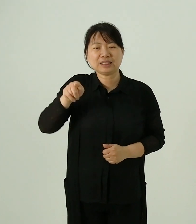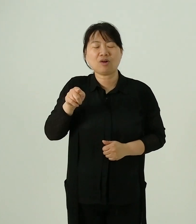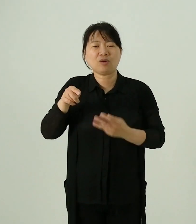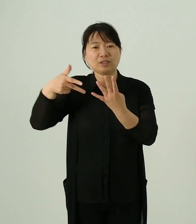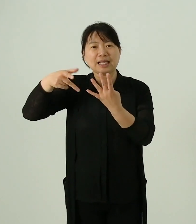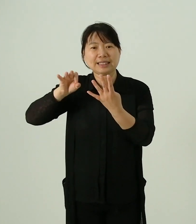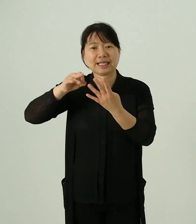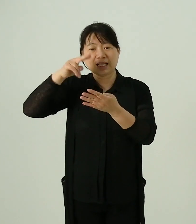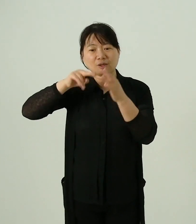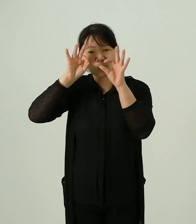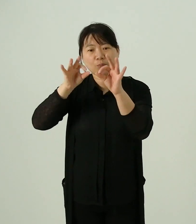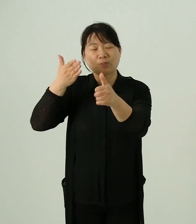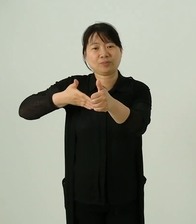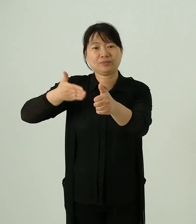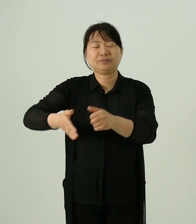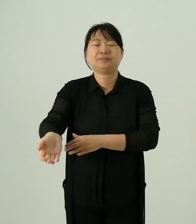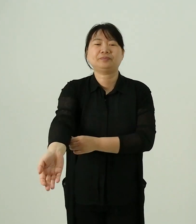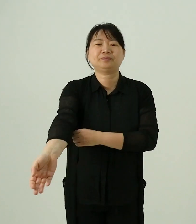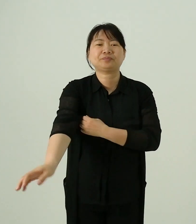보십시다. 자, 띄워주세요.